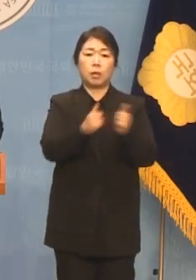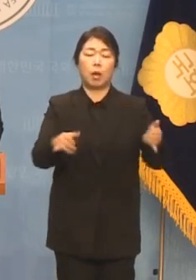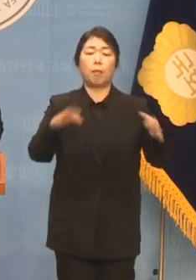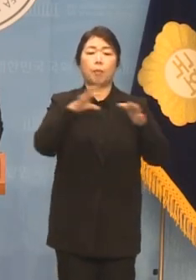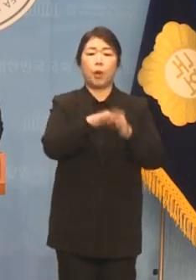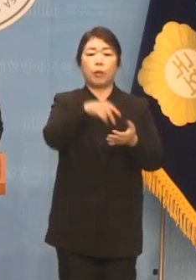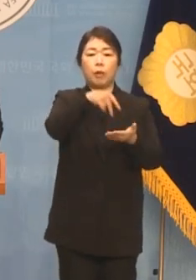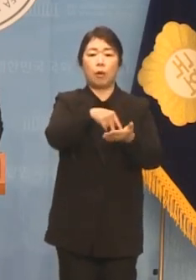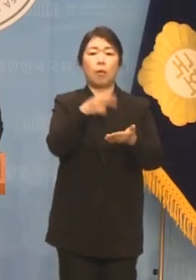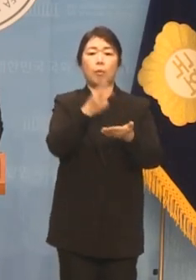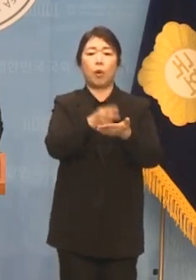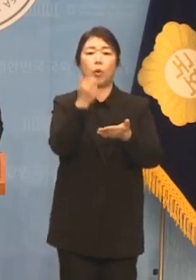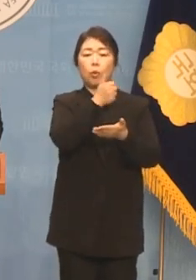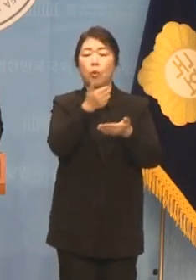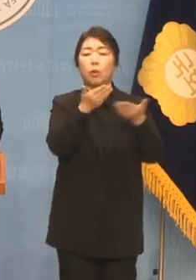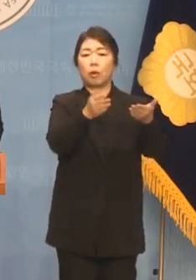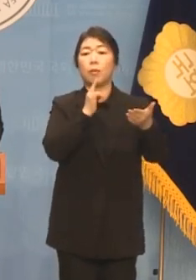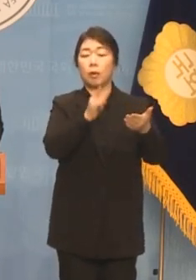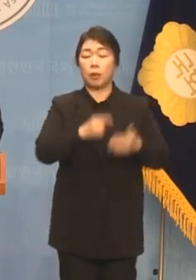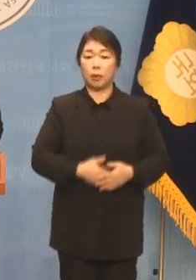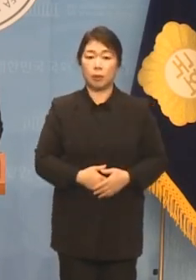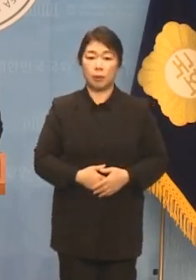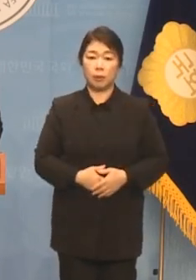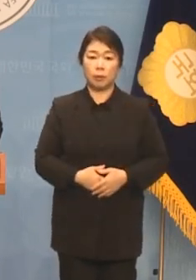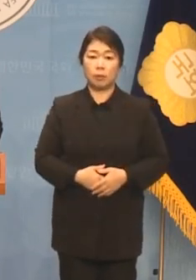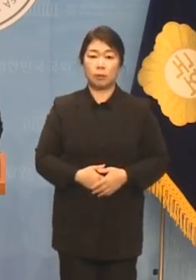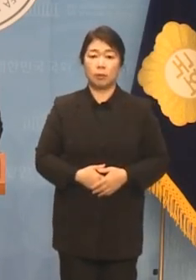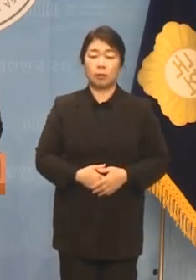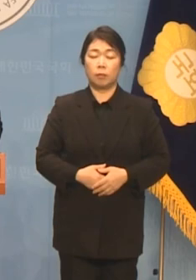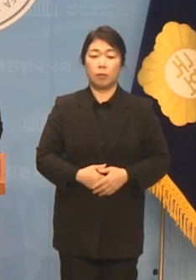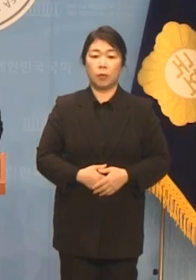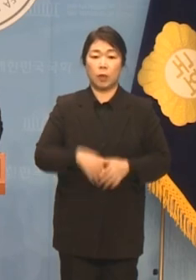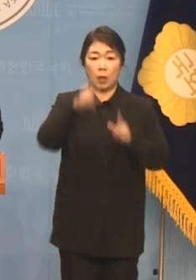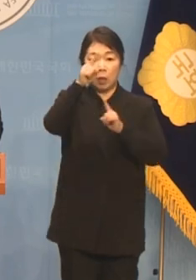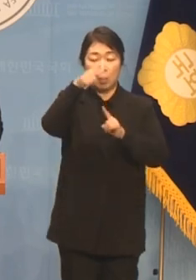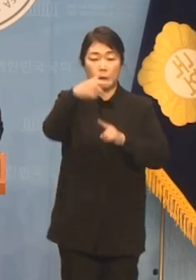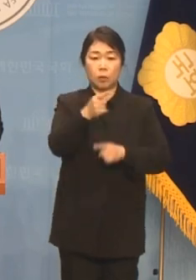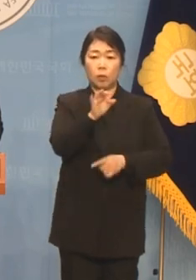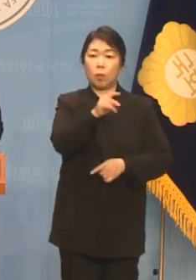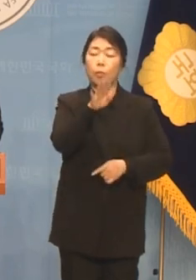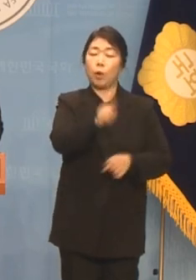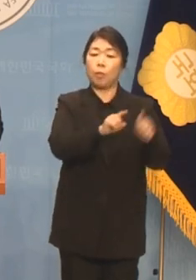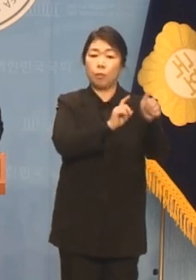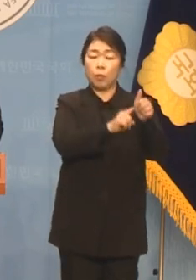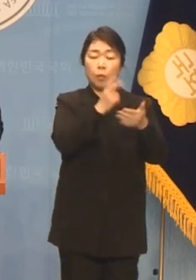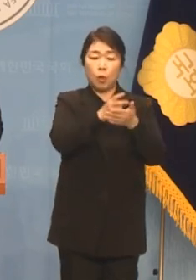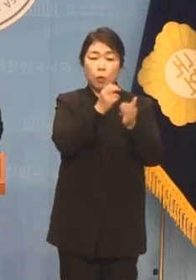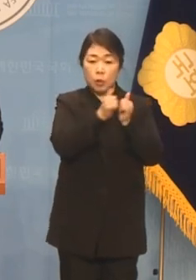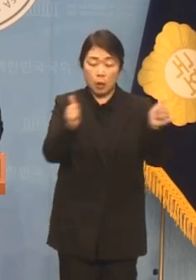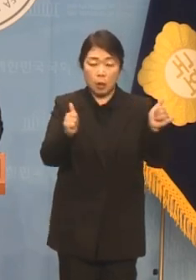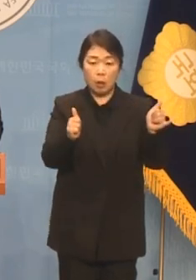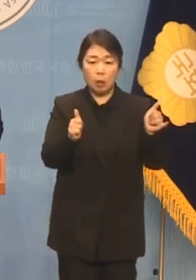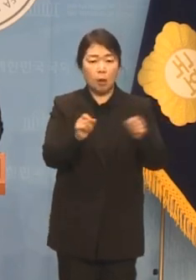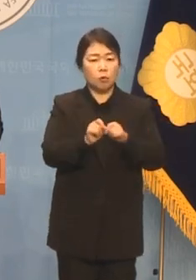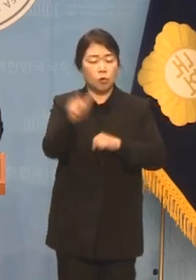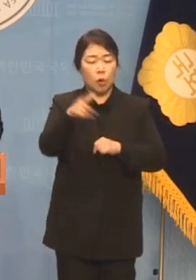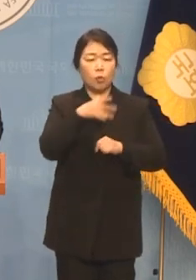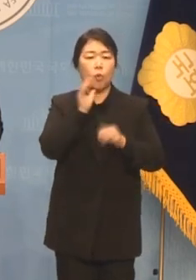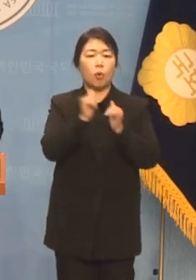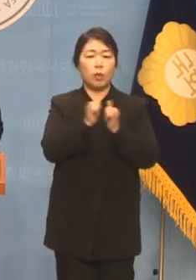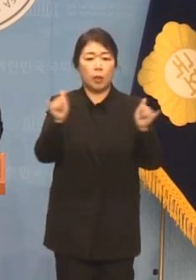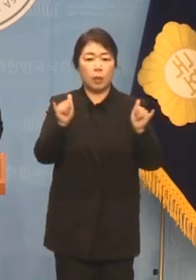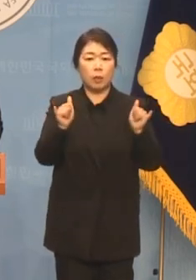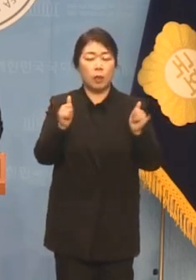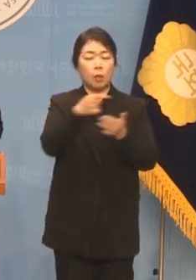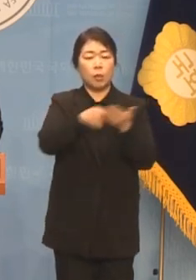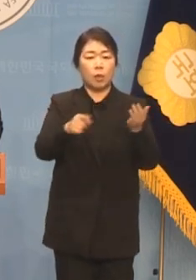있기 때문입니다 박후보의 배우자 이종군 변호사는 주부와 노인들의 피해를 회복시키는